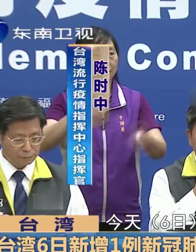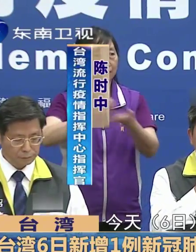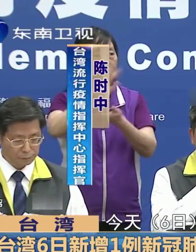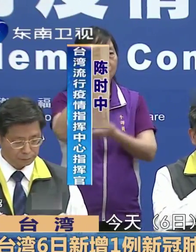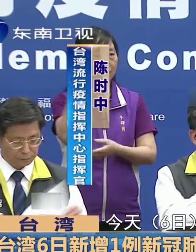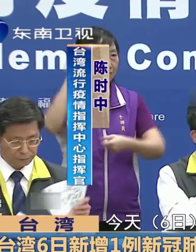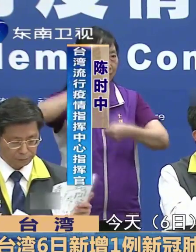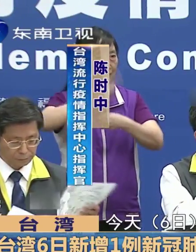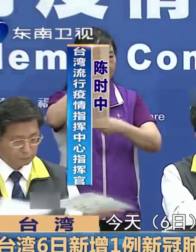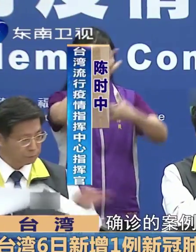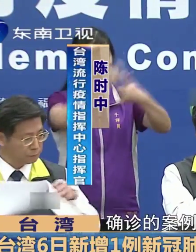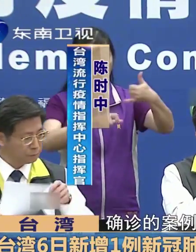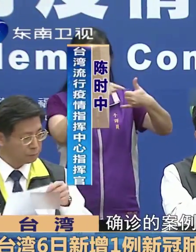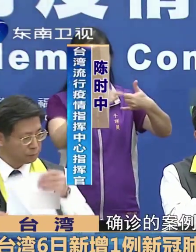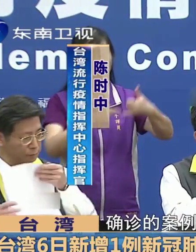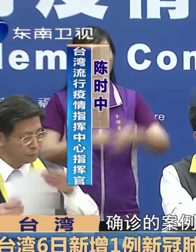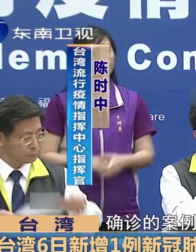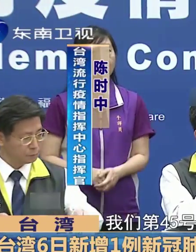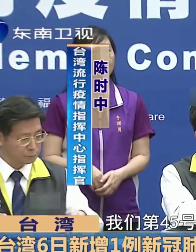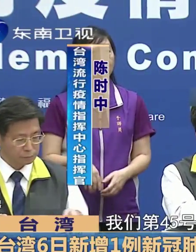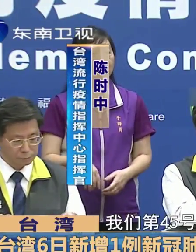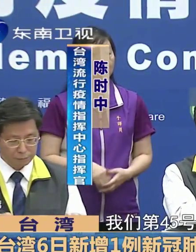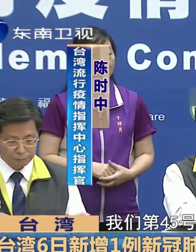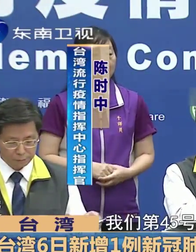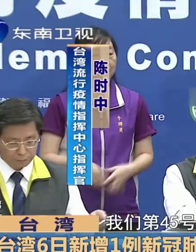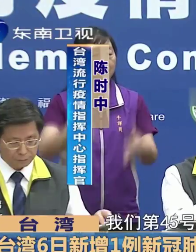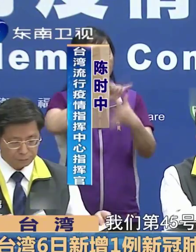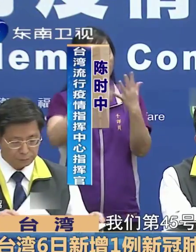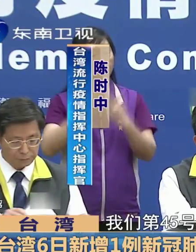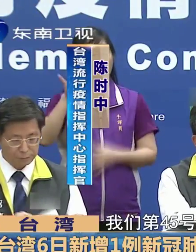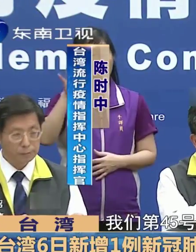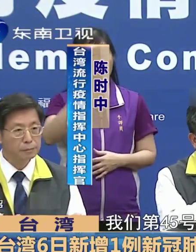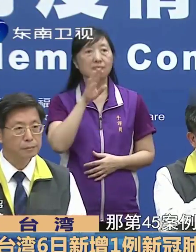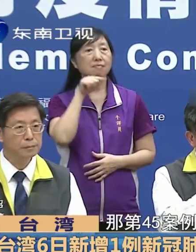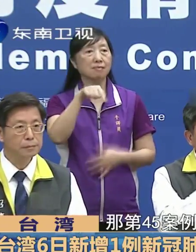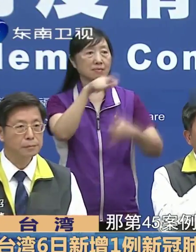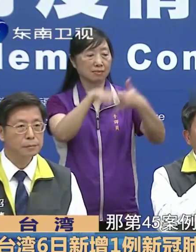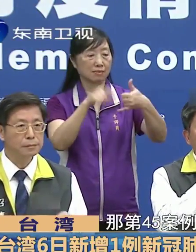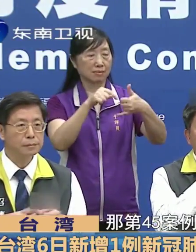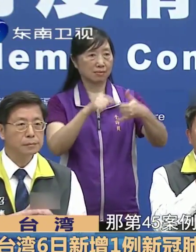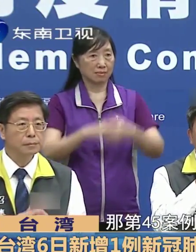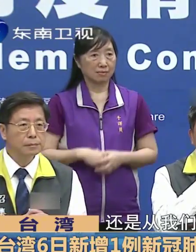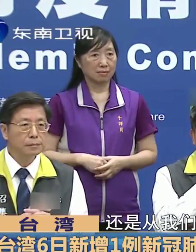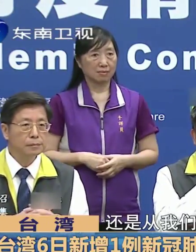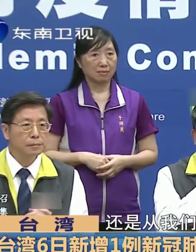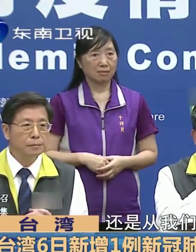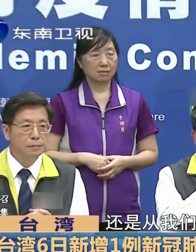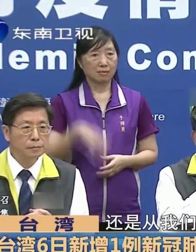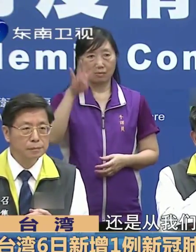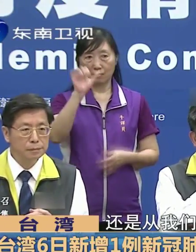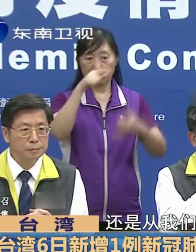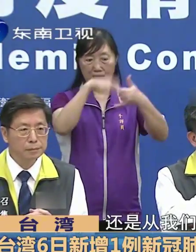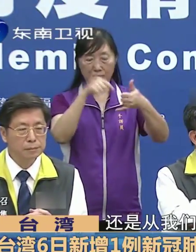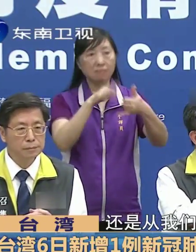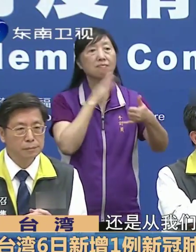今天新增的一个案例，确诊的案例，我们第四十五号的案例。那第四十五案例还是从我